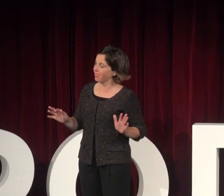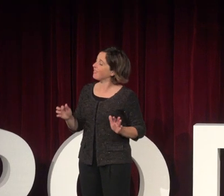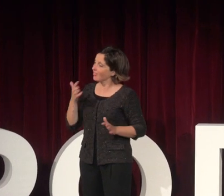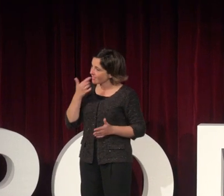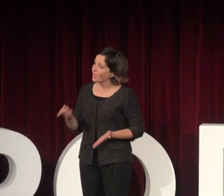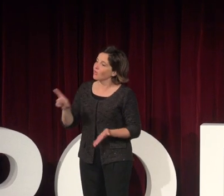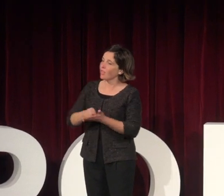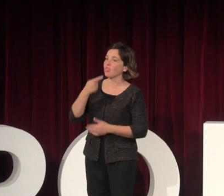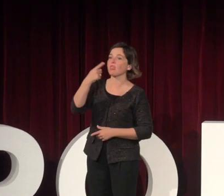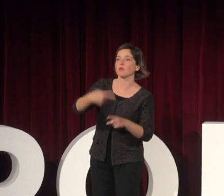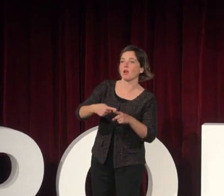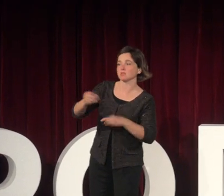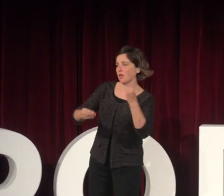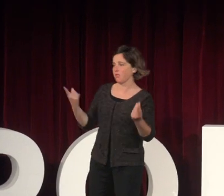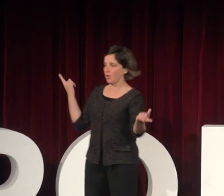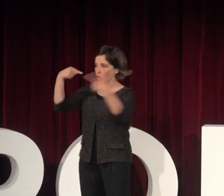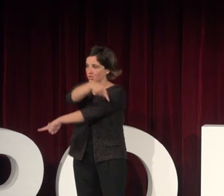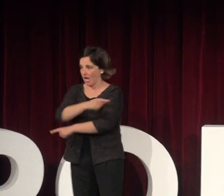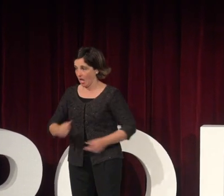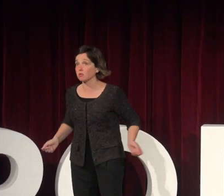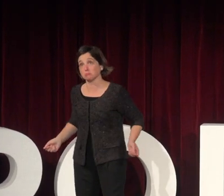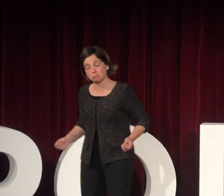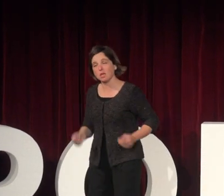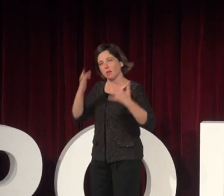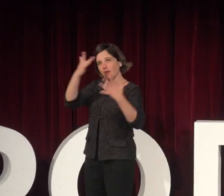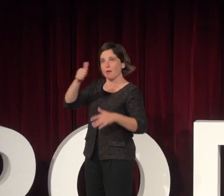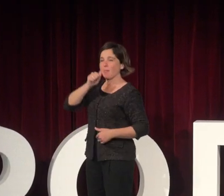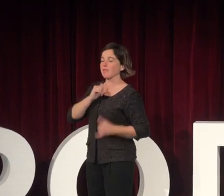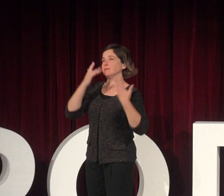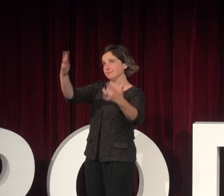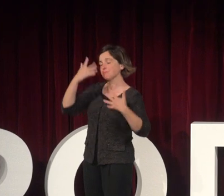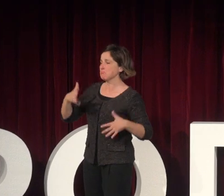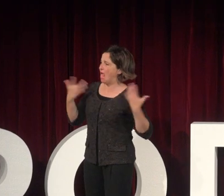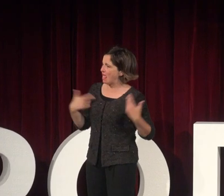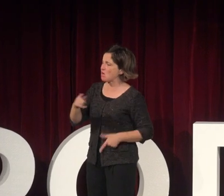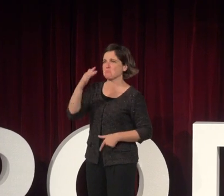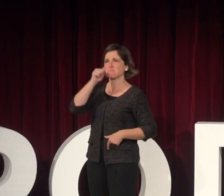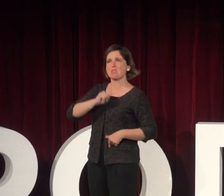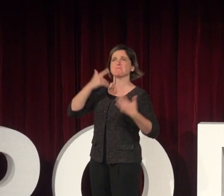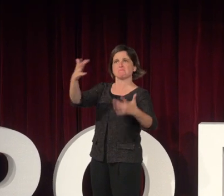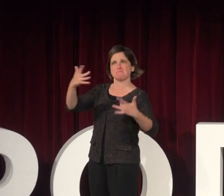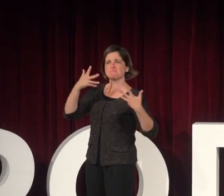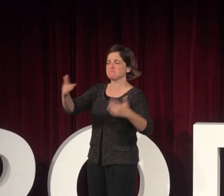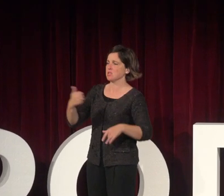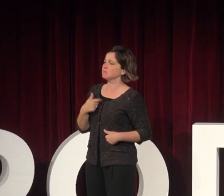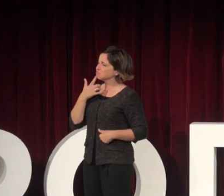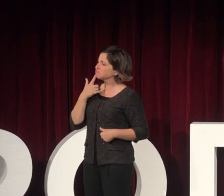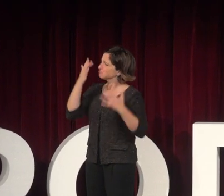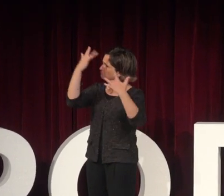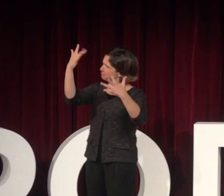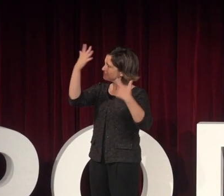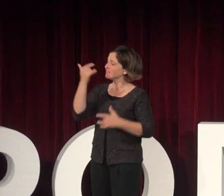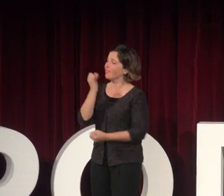Otra vez decir una cosa y hacer la contraria. Nos ilusionamos. Nos alegramos de ver a todos los aparatos mediáticos